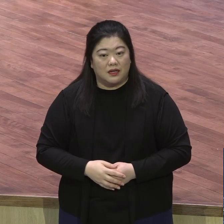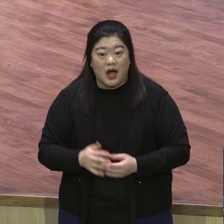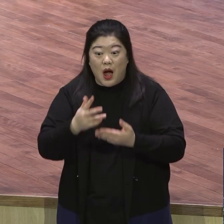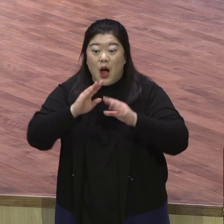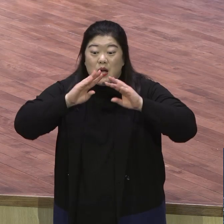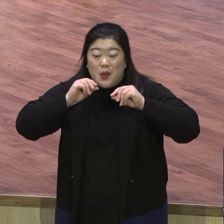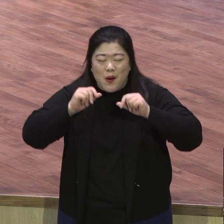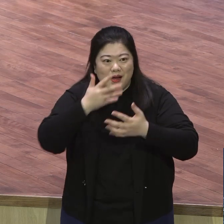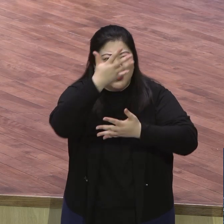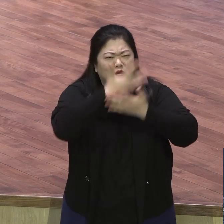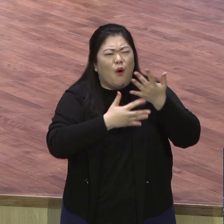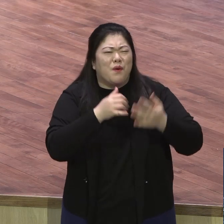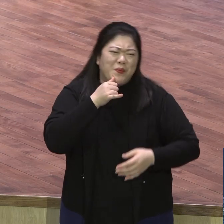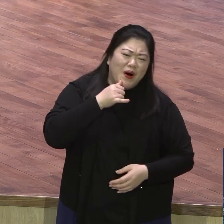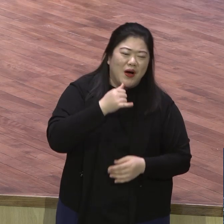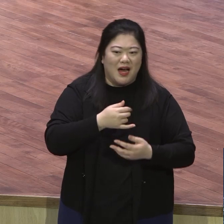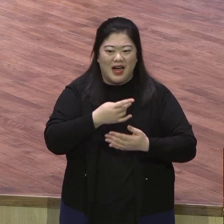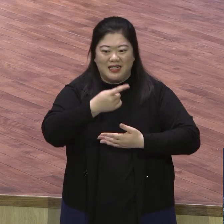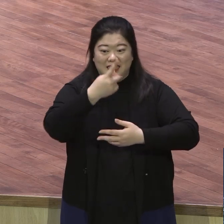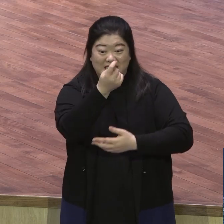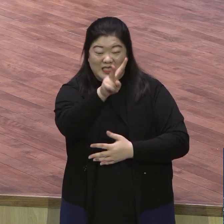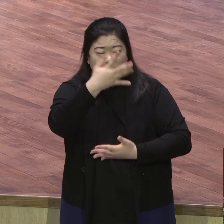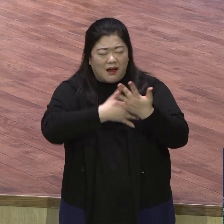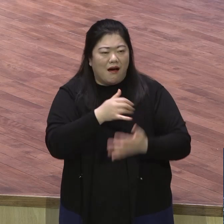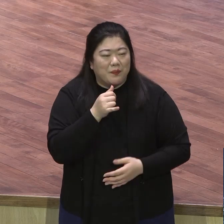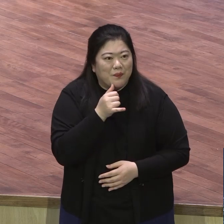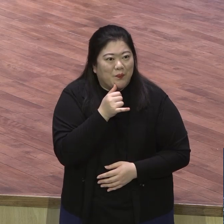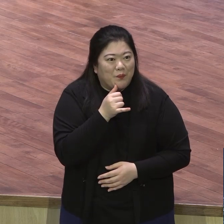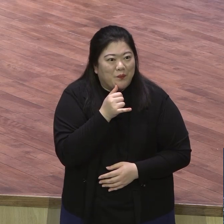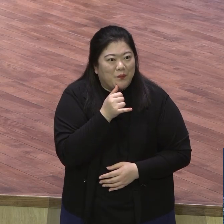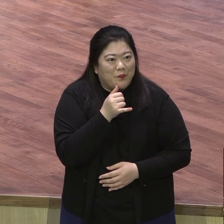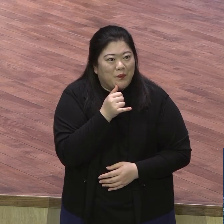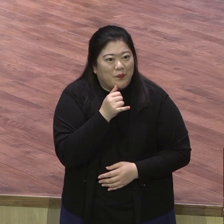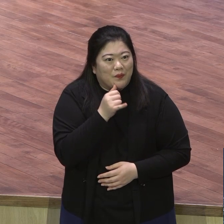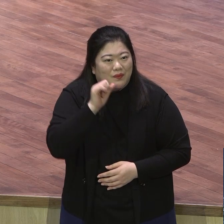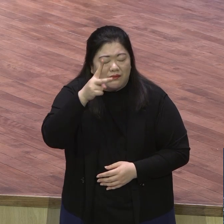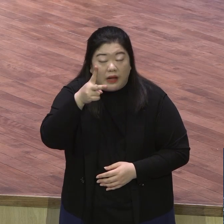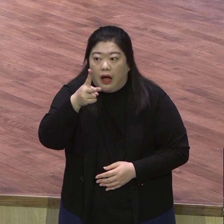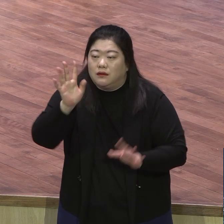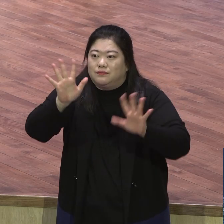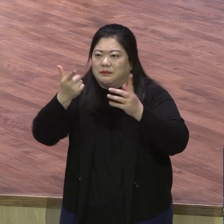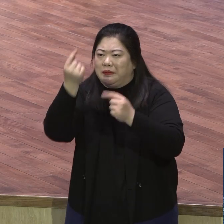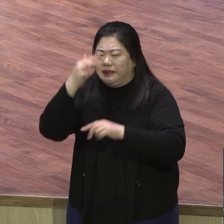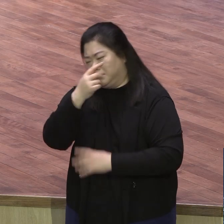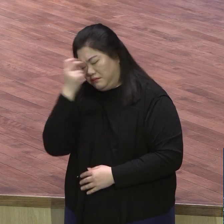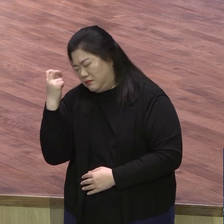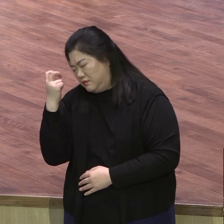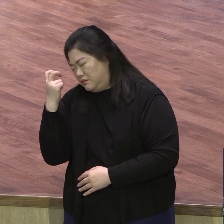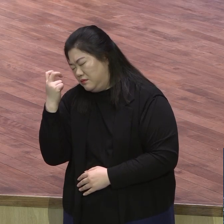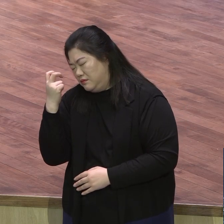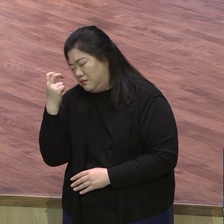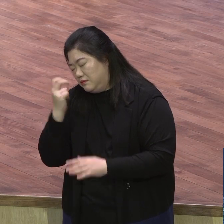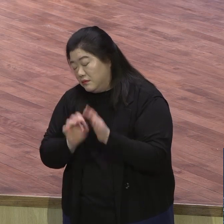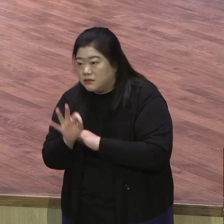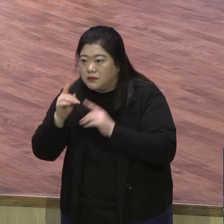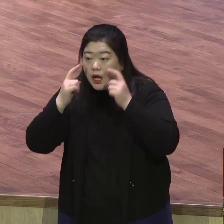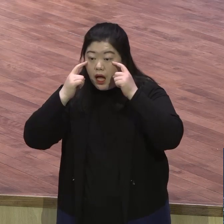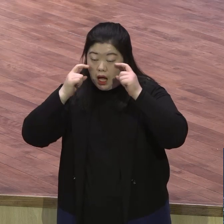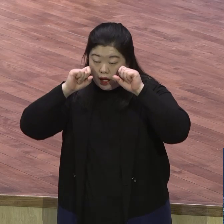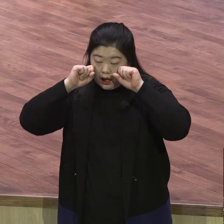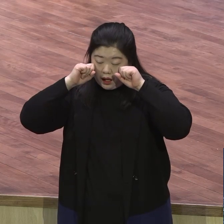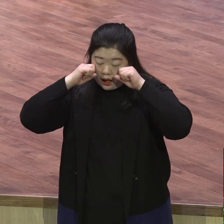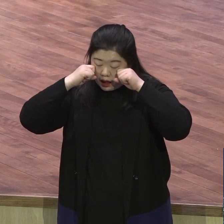주말 영화 이런 밤늦게까지 보고 새벽에 정신없이 뛰어나와 예배 실패해 예배